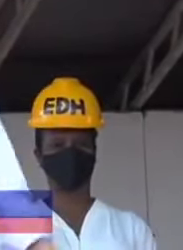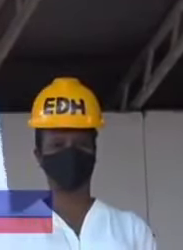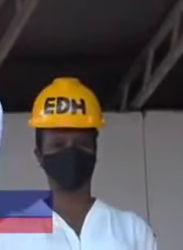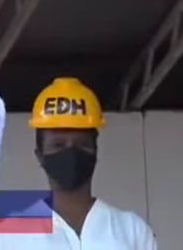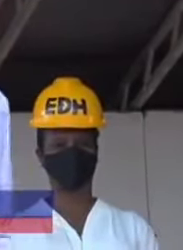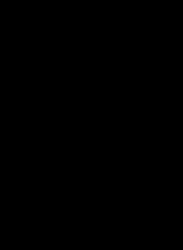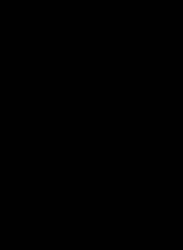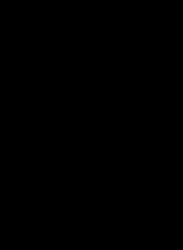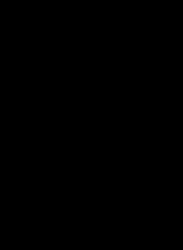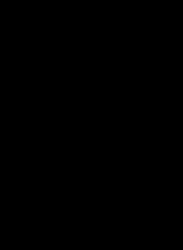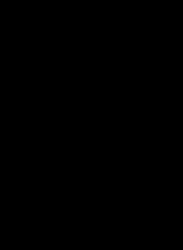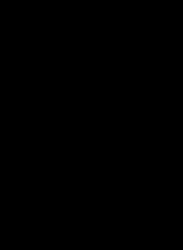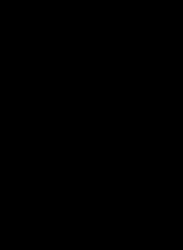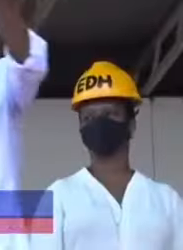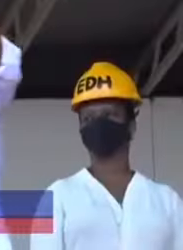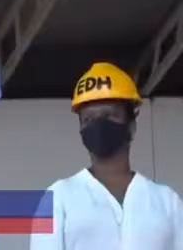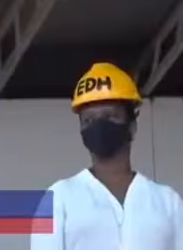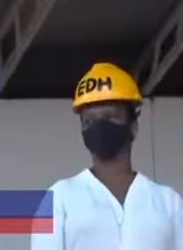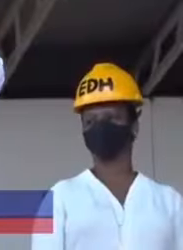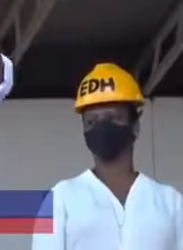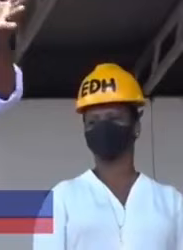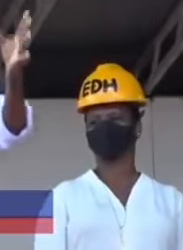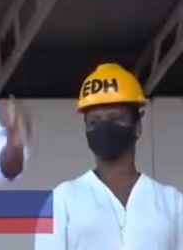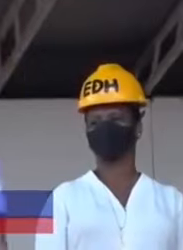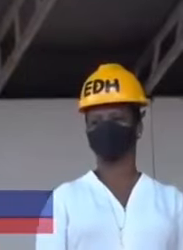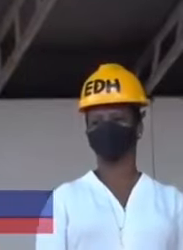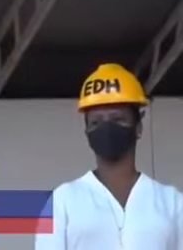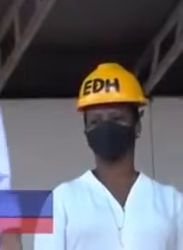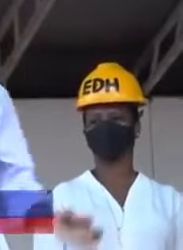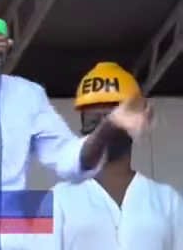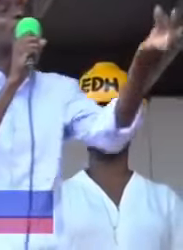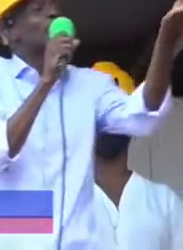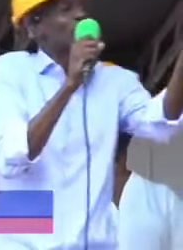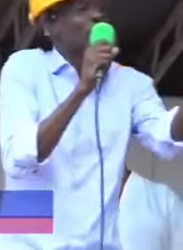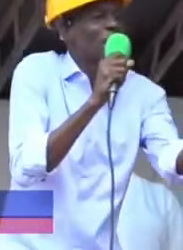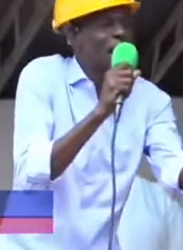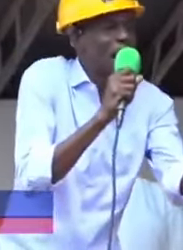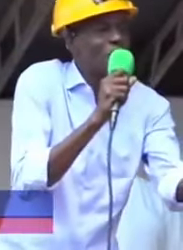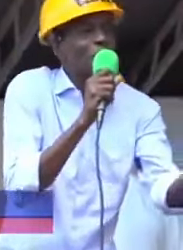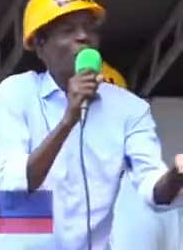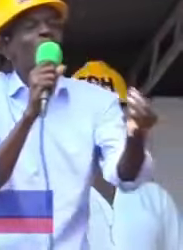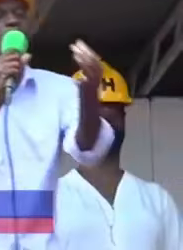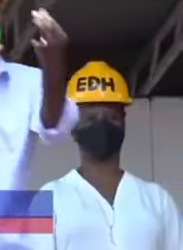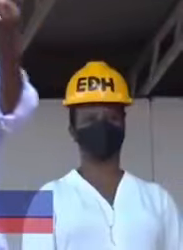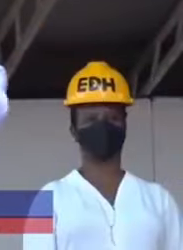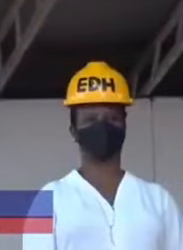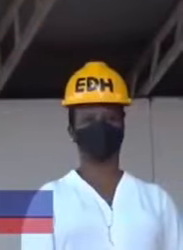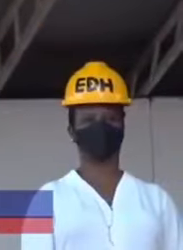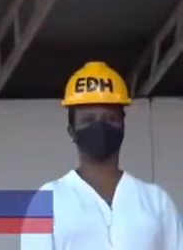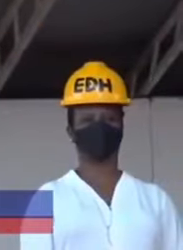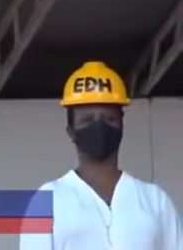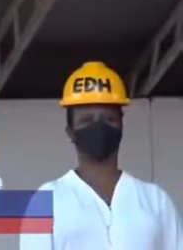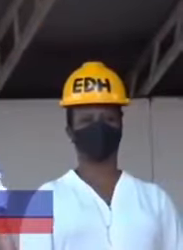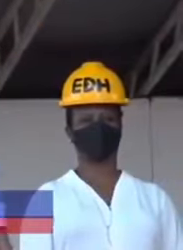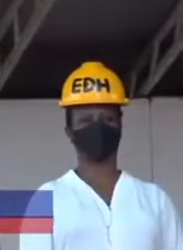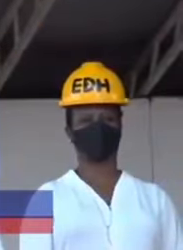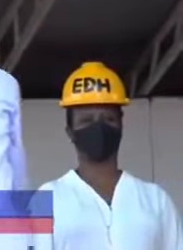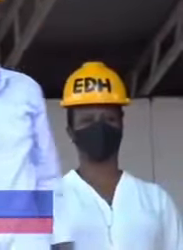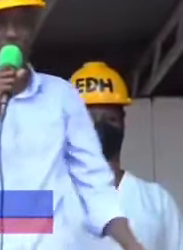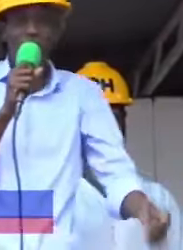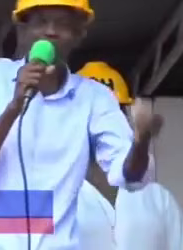lumière dans tout le pays. Qui est-ce qui est pour nous? Et puis c'est notre tirer mandat, je vais prendre tout le tirer qui est pour